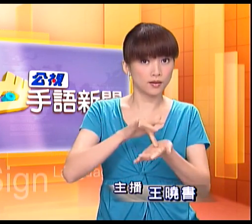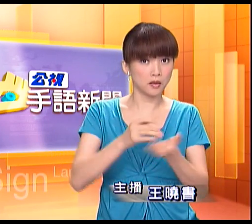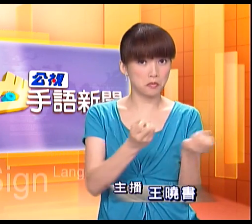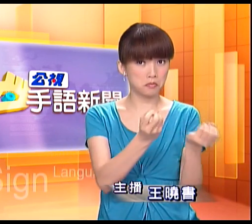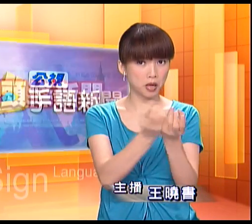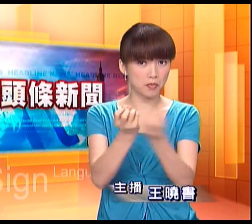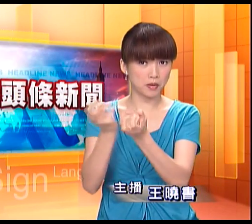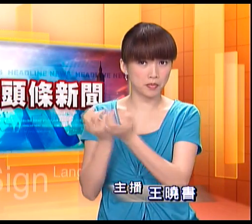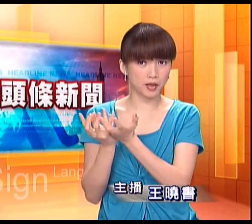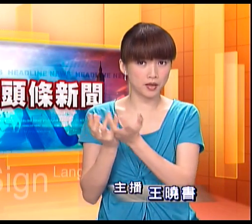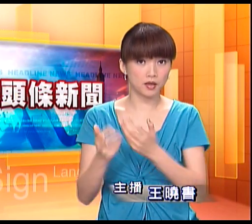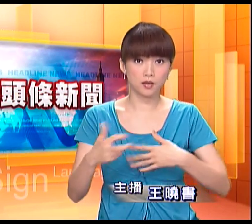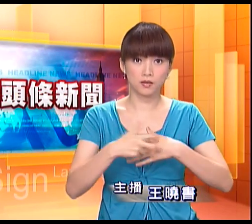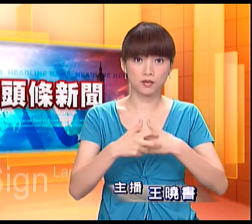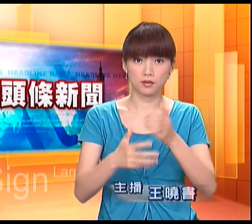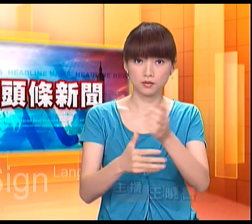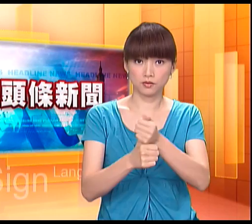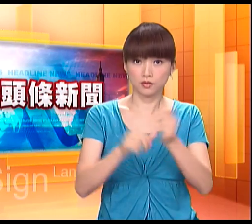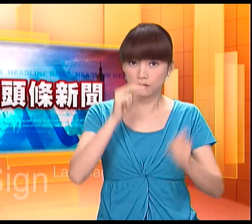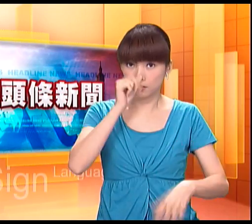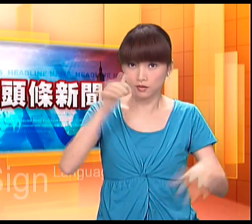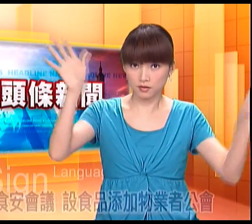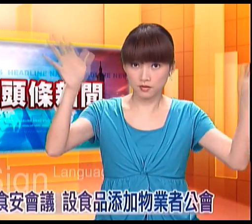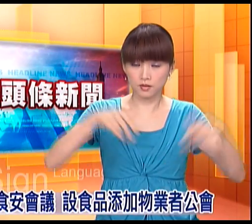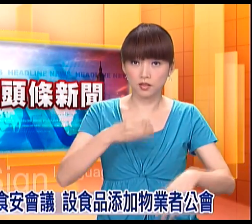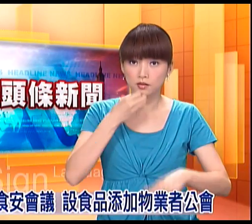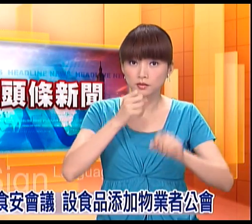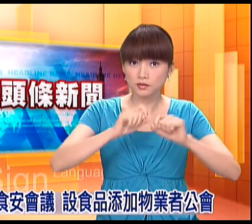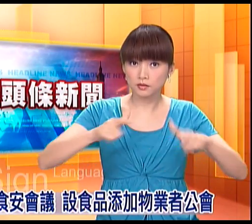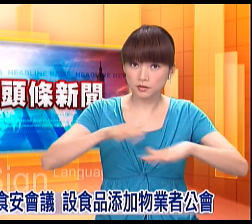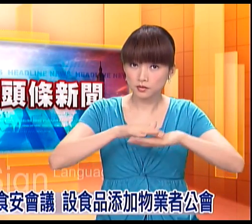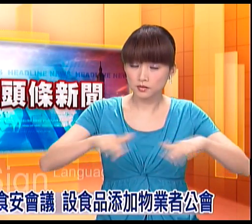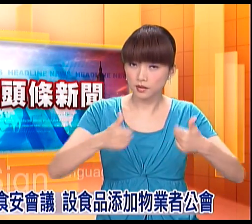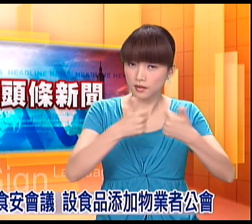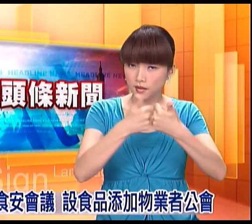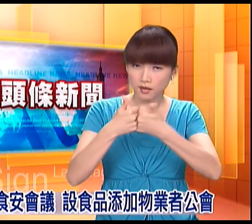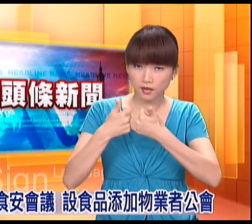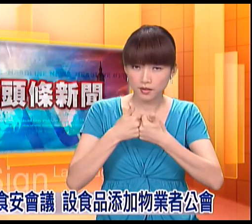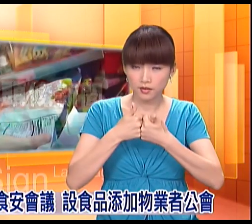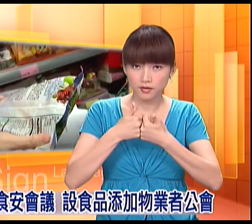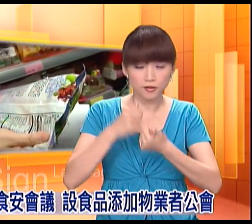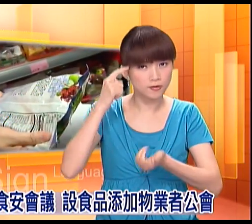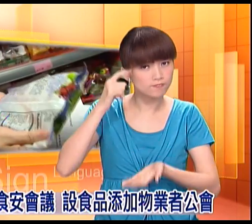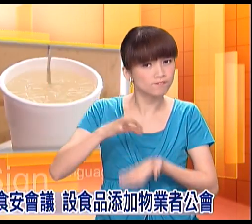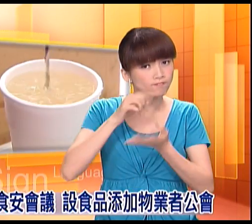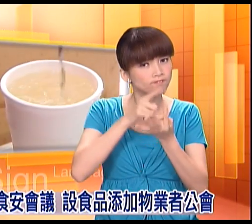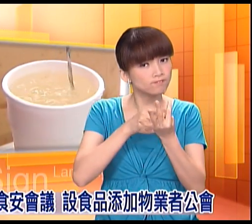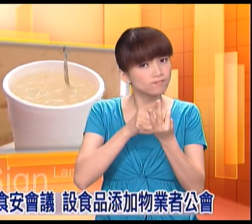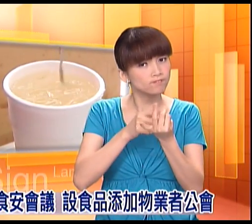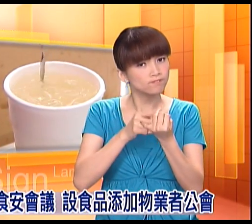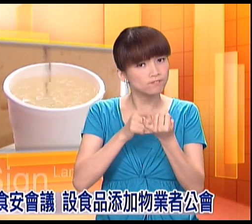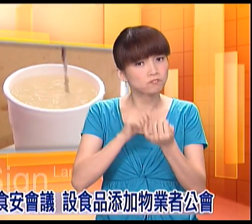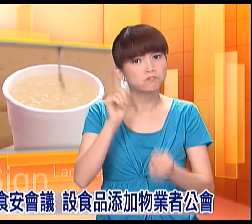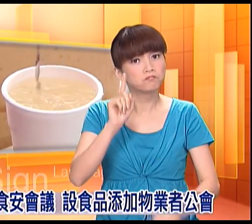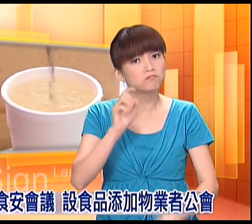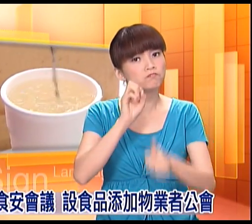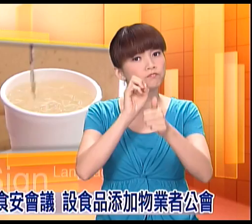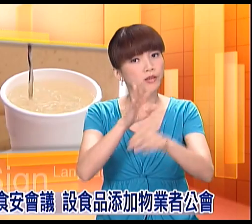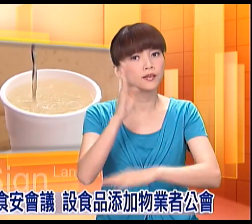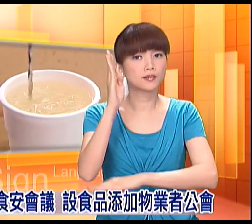塑化剂风暴，卫生署特别召开食品安全会议，要向政府提出许多建言，而